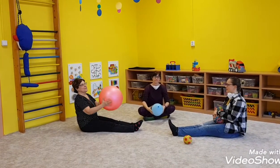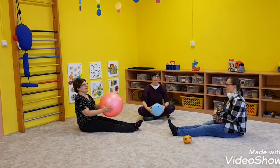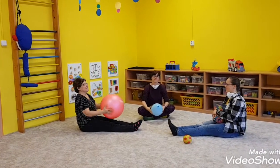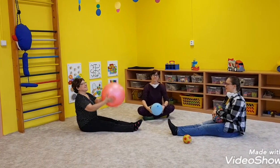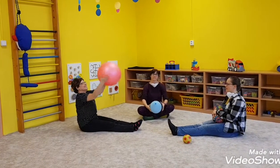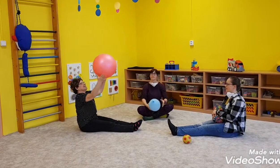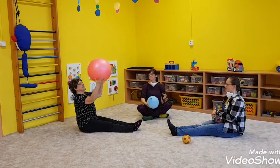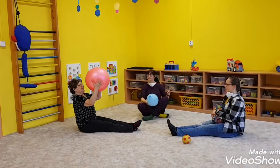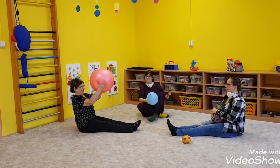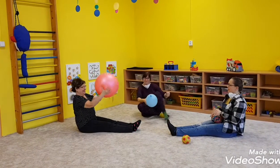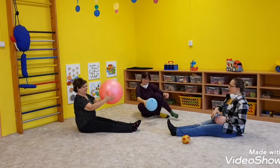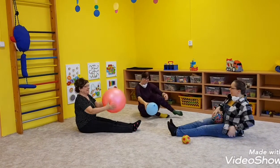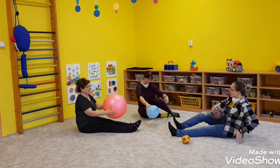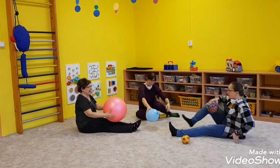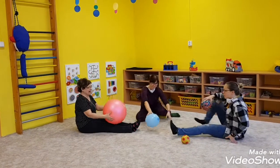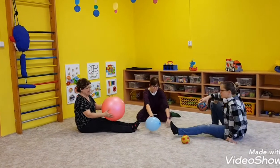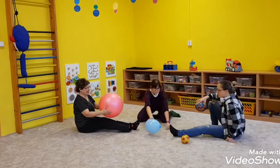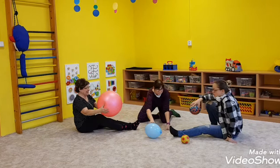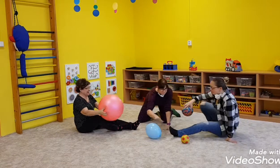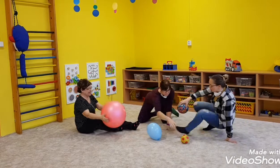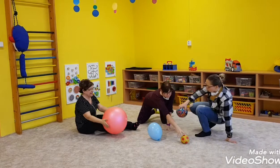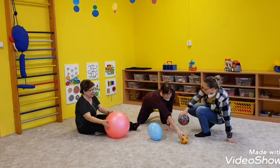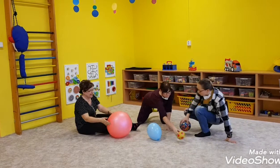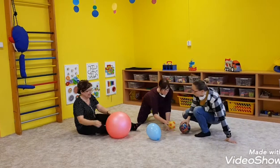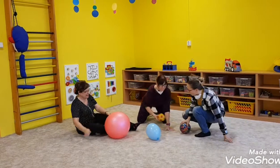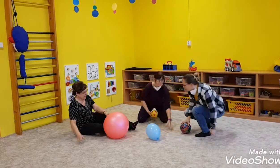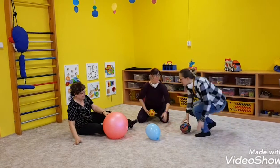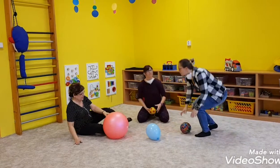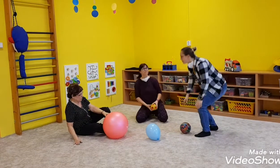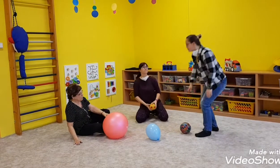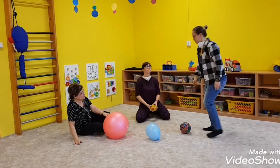chytáme. A taky můžeme do balonu kopat.